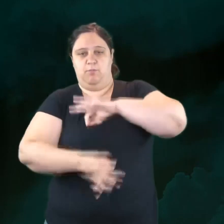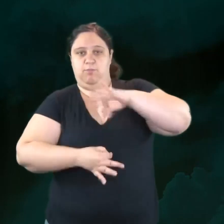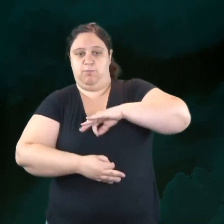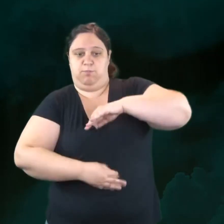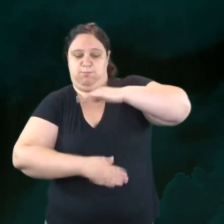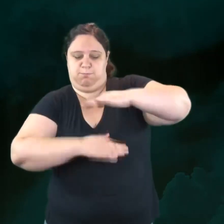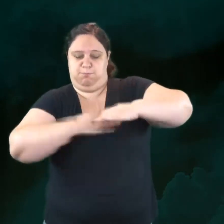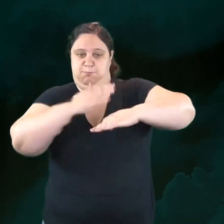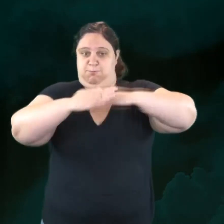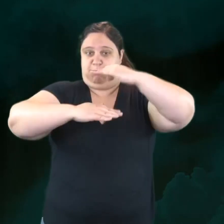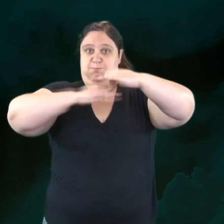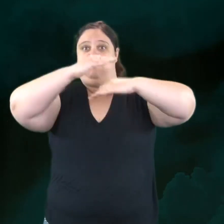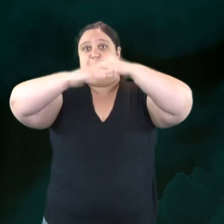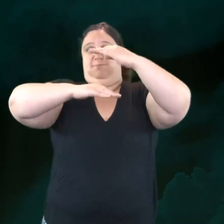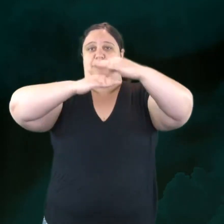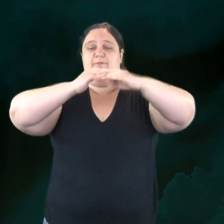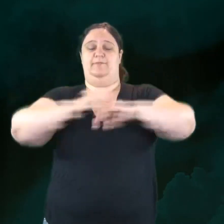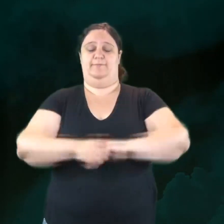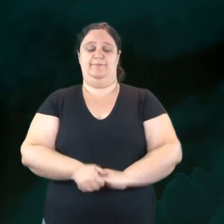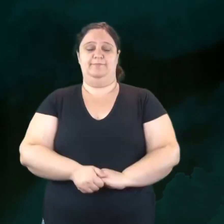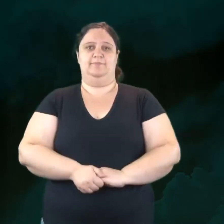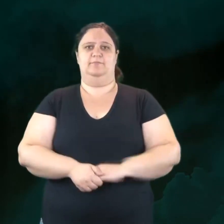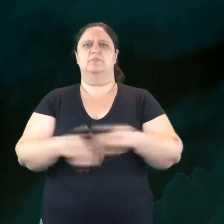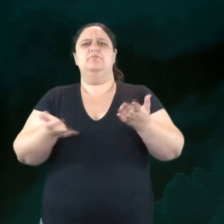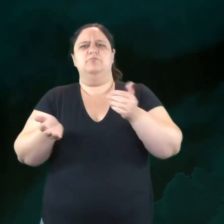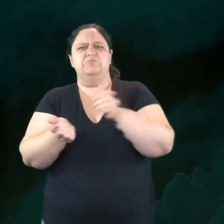é o segredo do progresso espiritual?